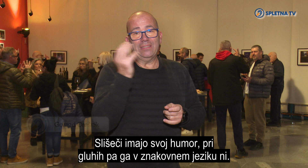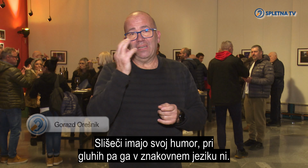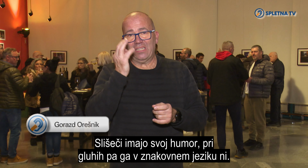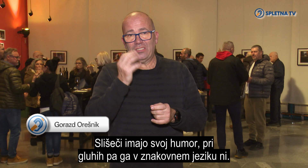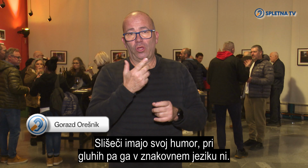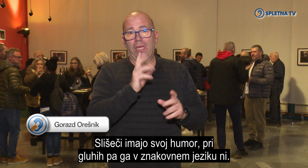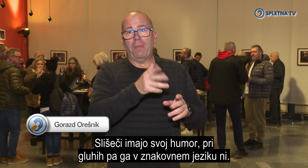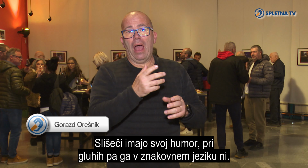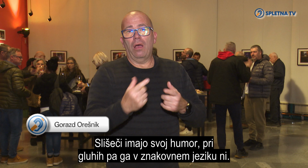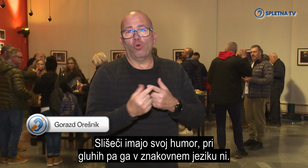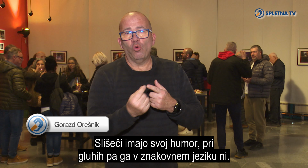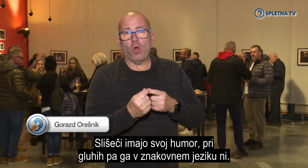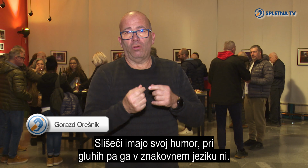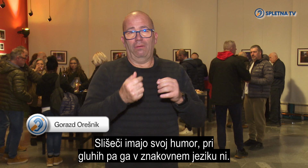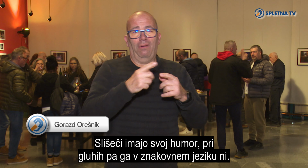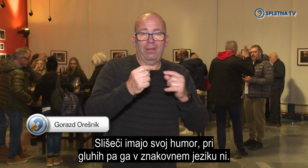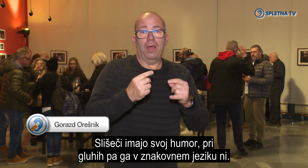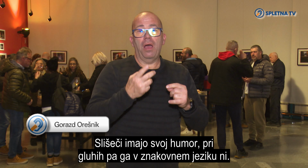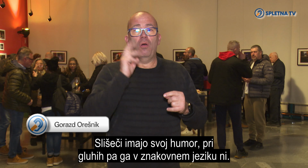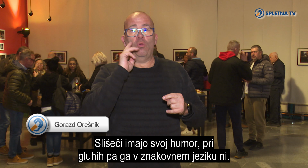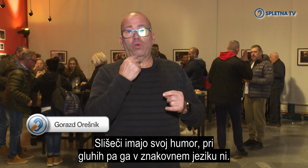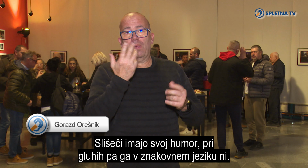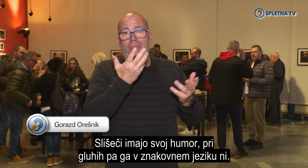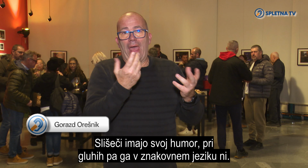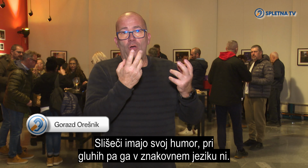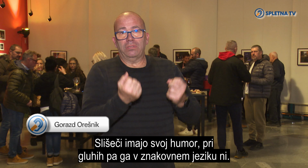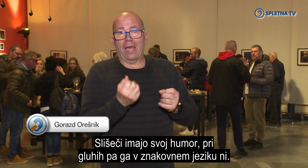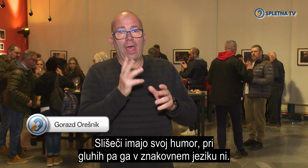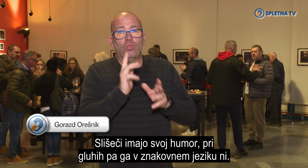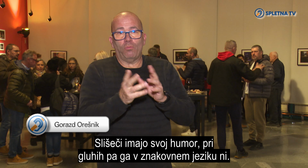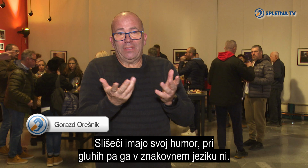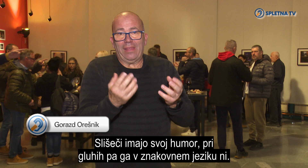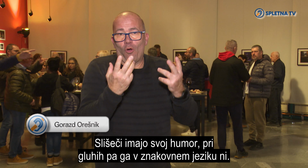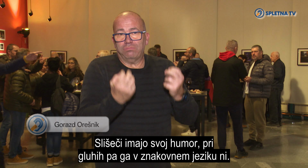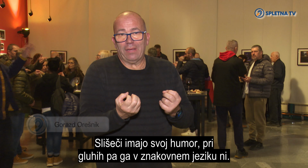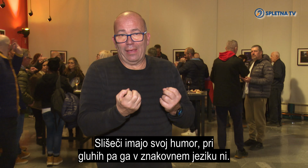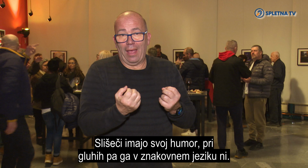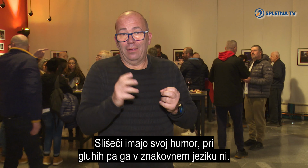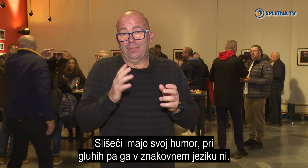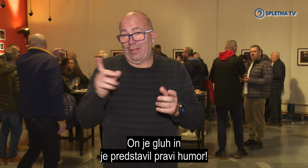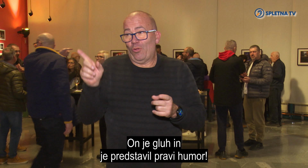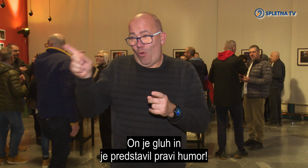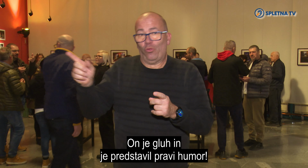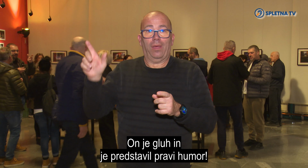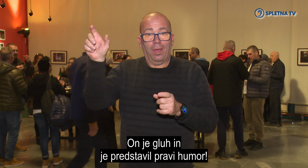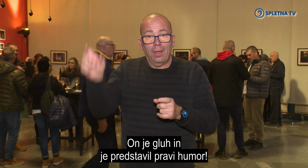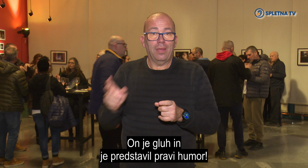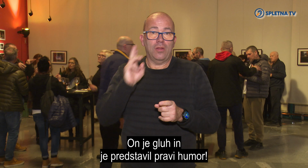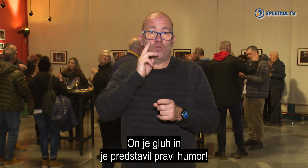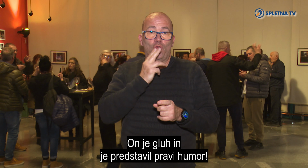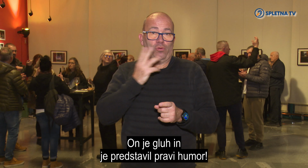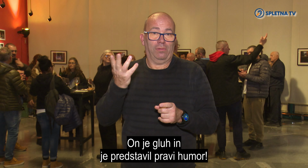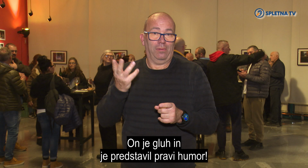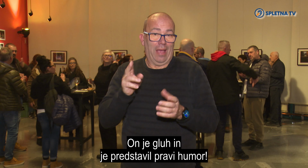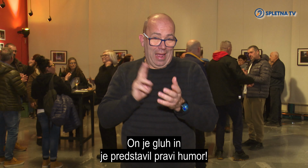Slišeči imajo svoj humor, pri gluhih pa ga v znakovnem jeziku ni. On je gluh in je predstavil pravi humor,